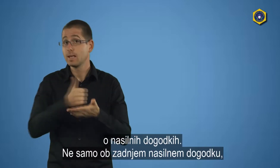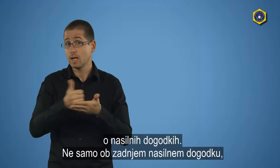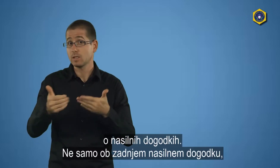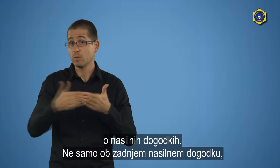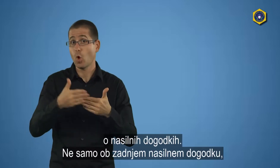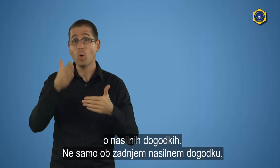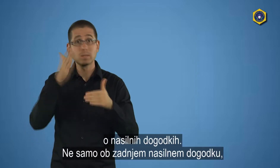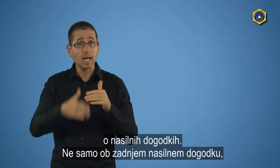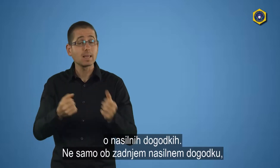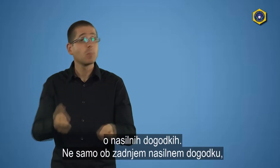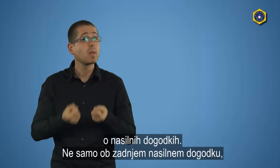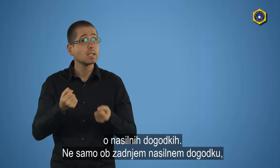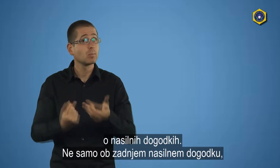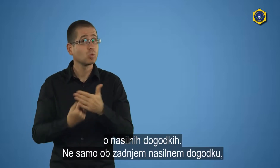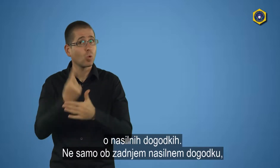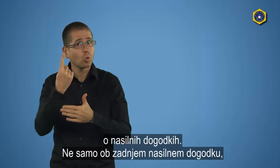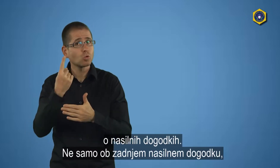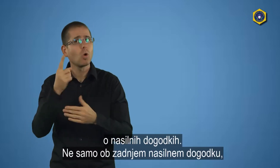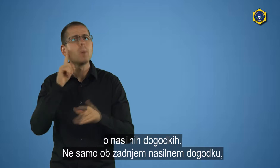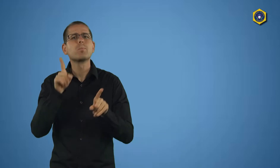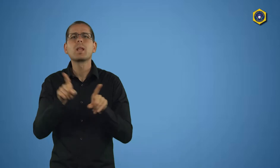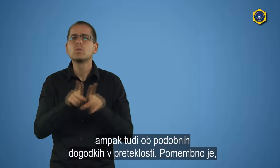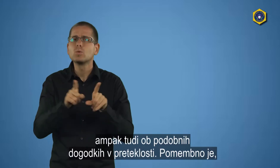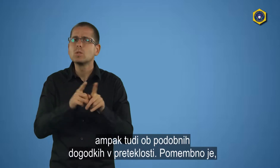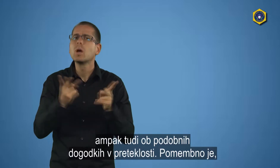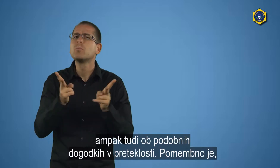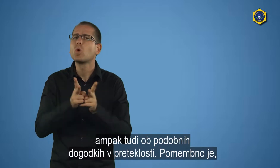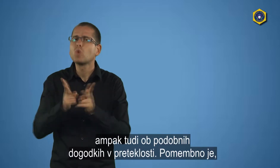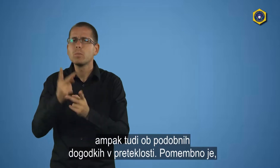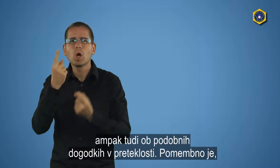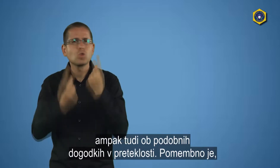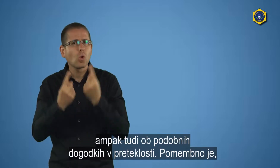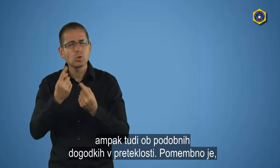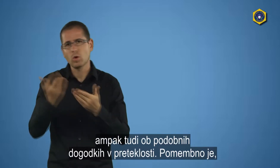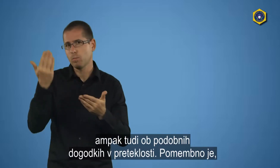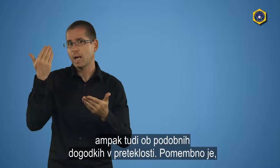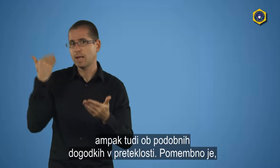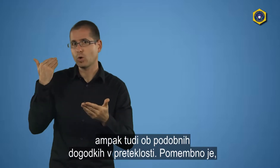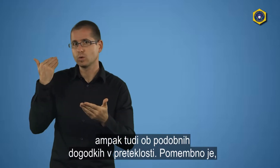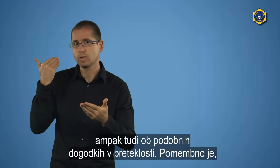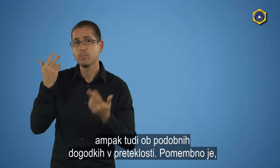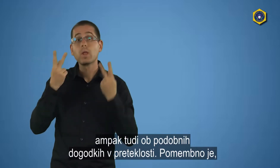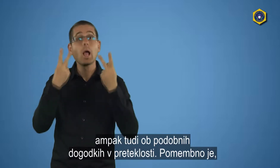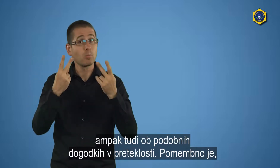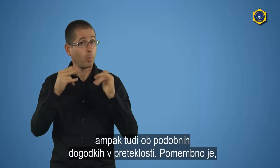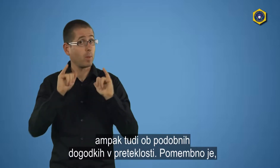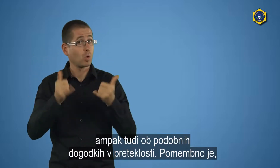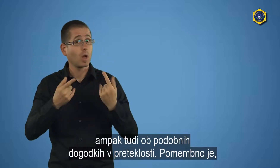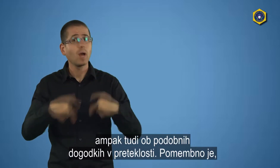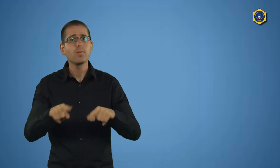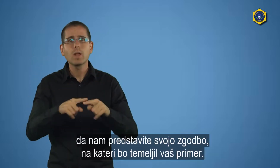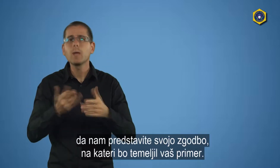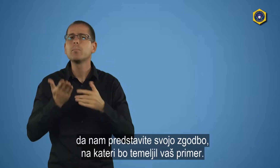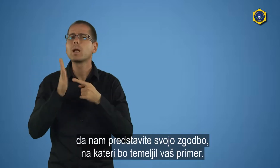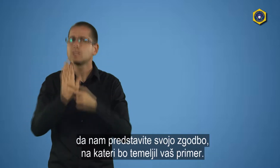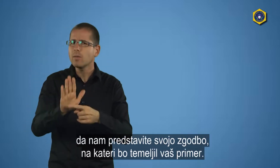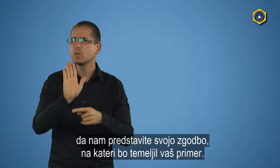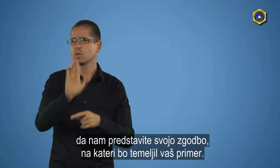Ne samo ob zadnjem nasilnem dogodku, ampak tudi o podobnih dogodkih v preteklosti. Pomembno je, da nam